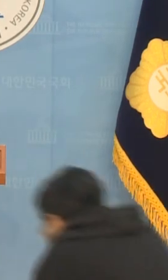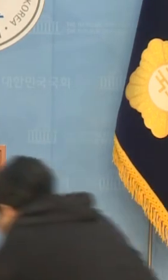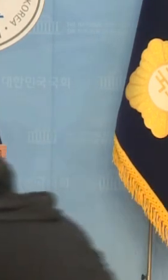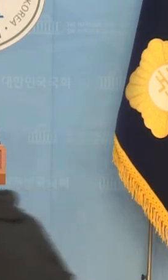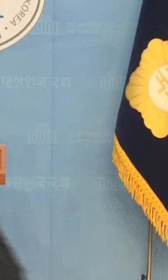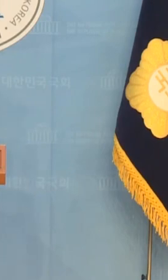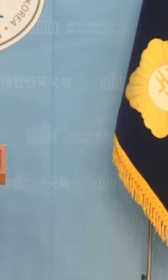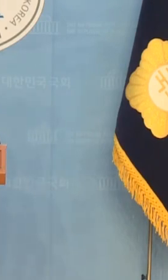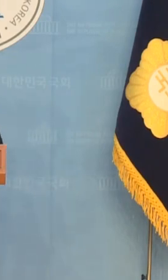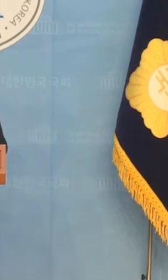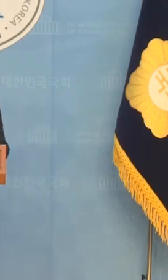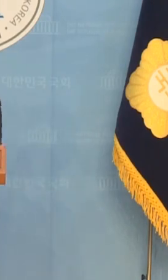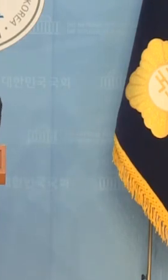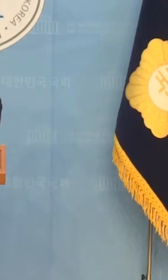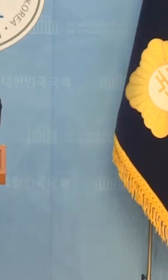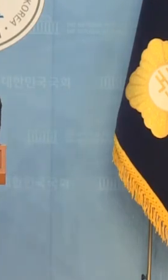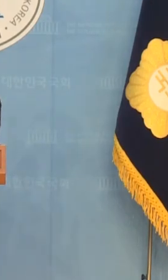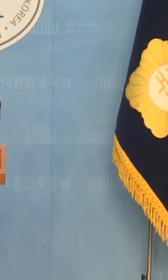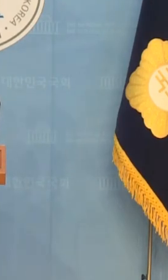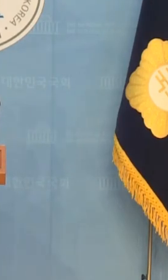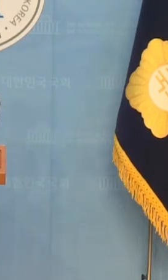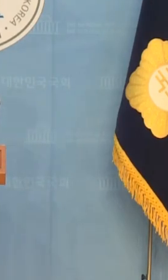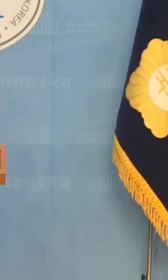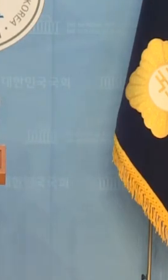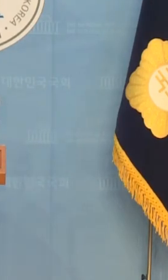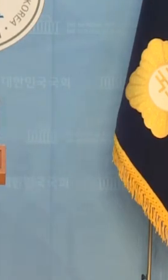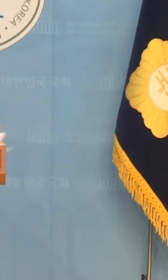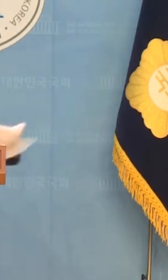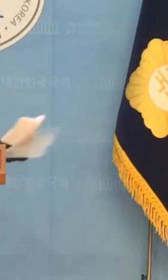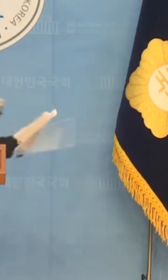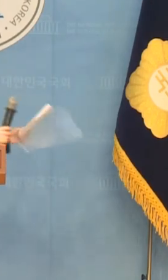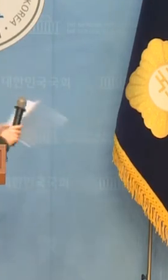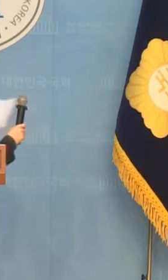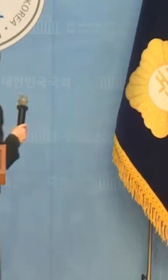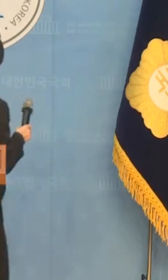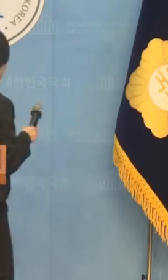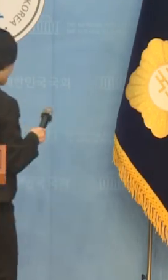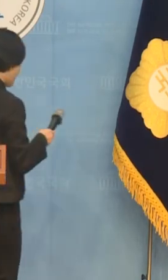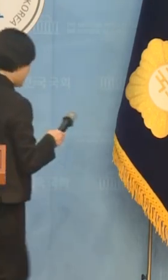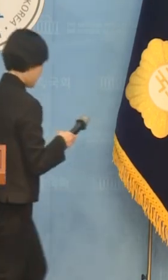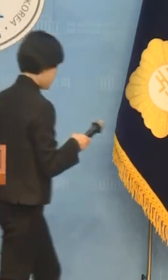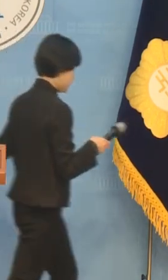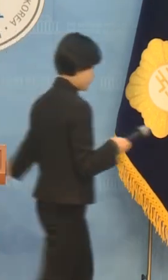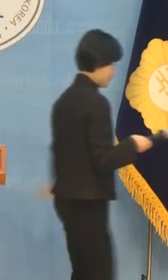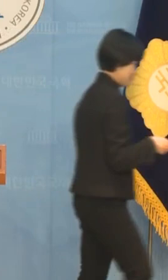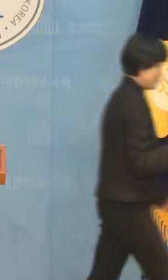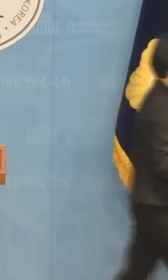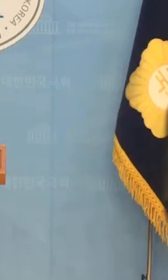수고하셨습니다. 이거